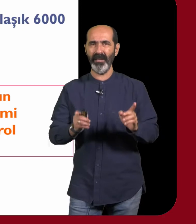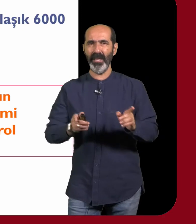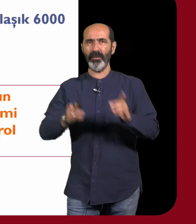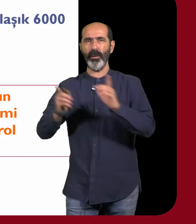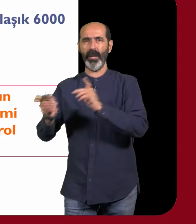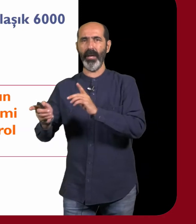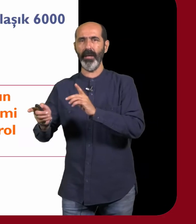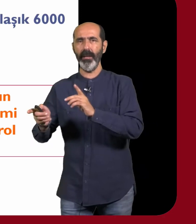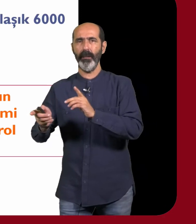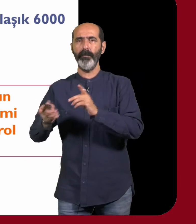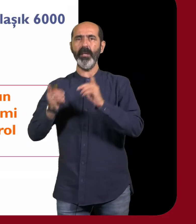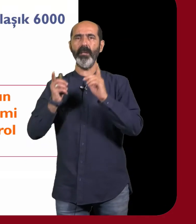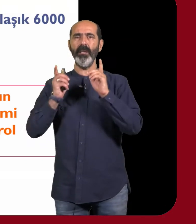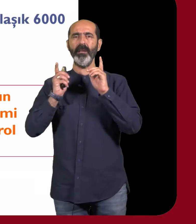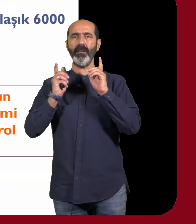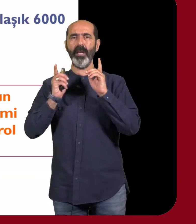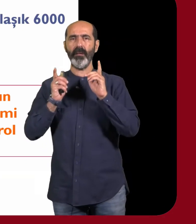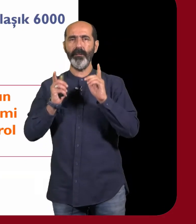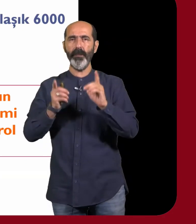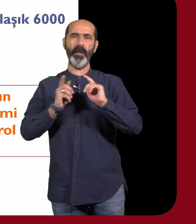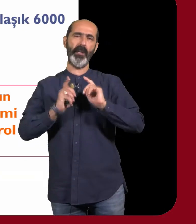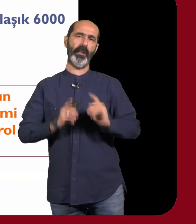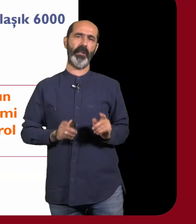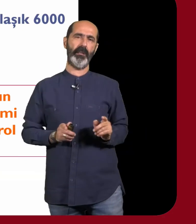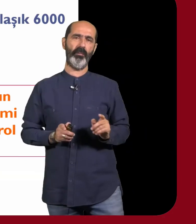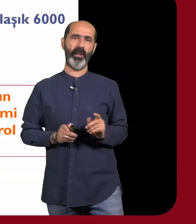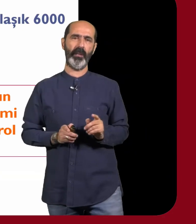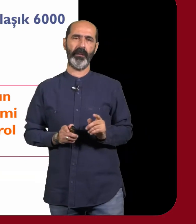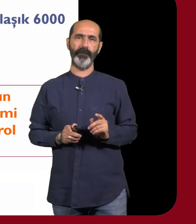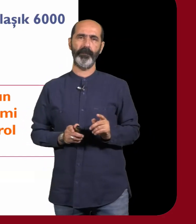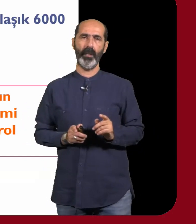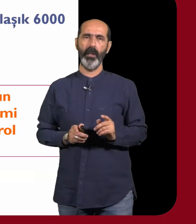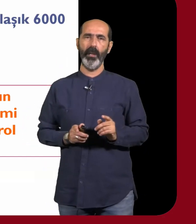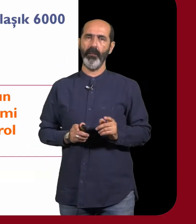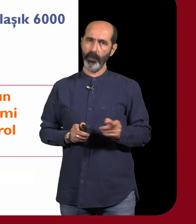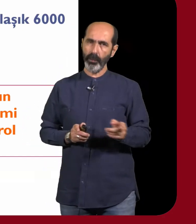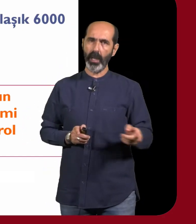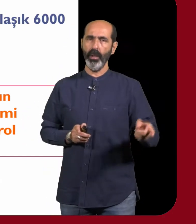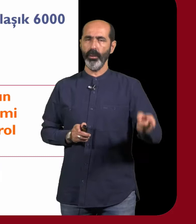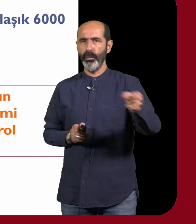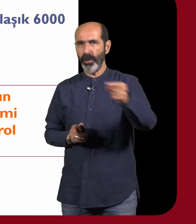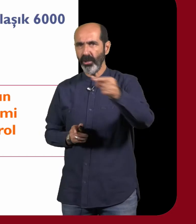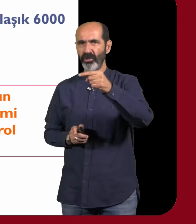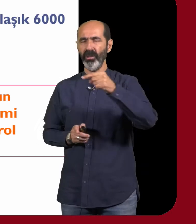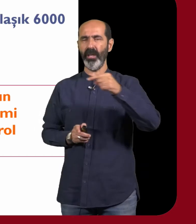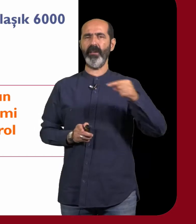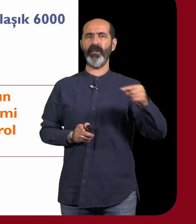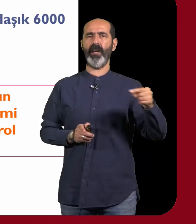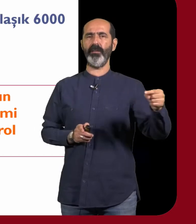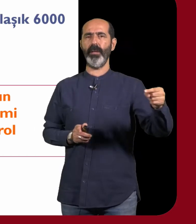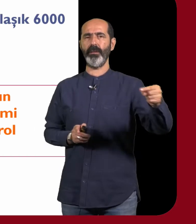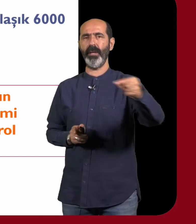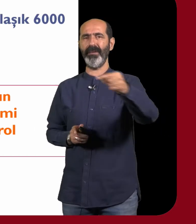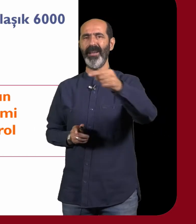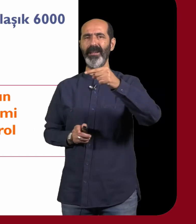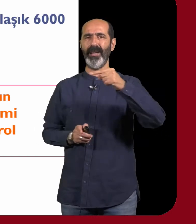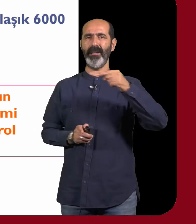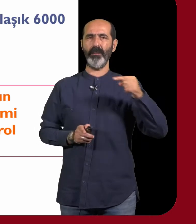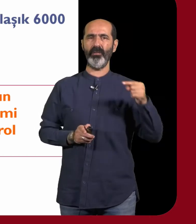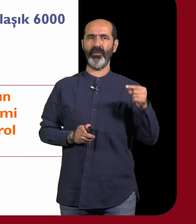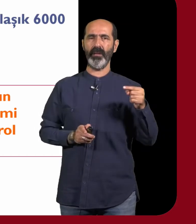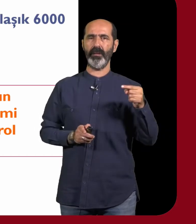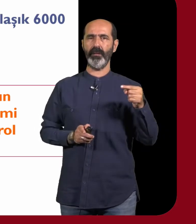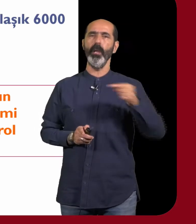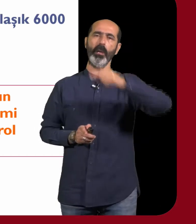hareketlerine göre bir takvim meydana getirmişlerdir ve bunu da Güneş yılı esasına göre